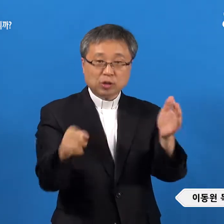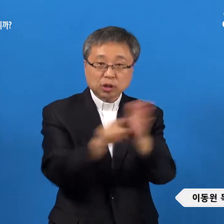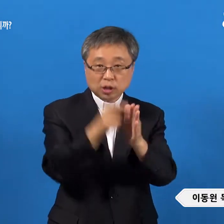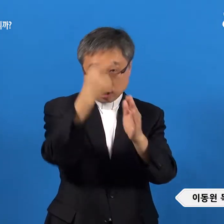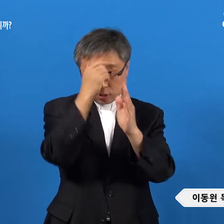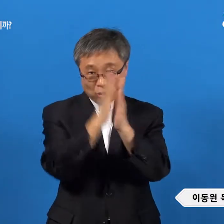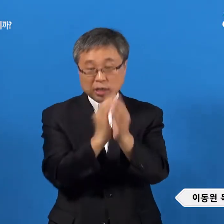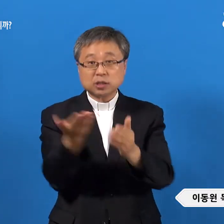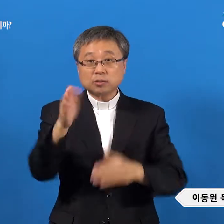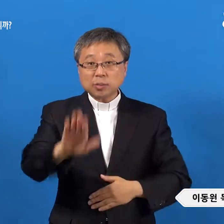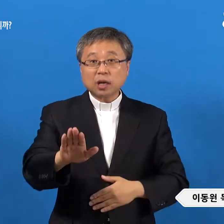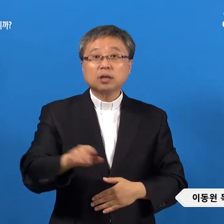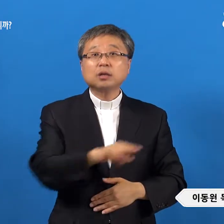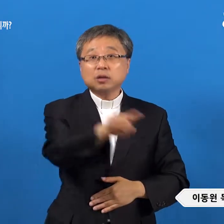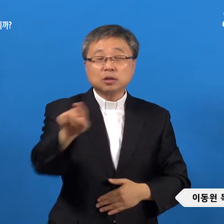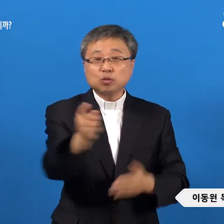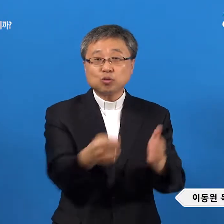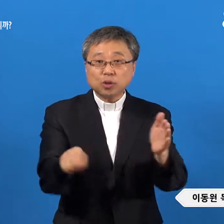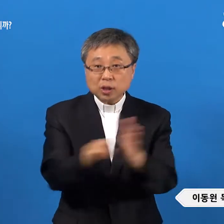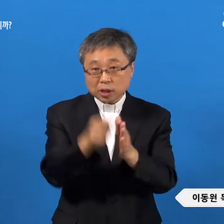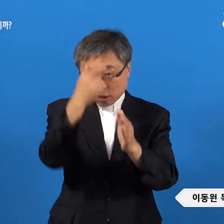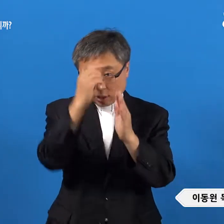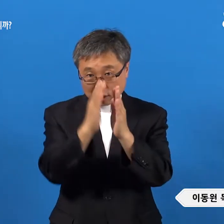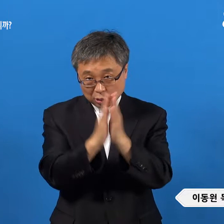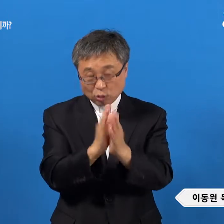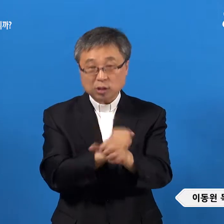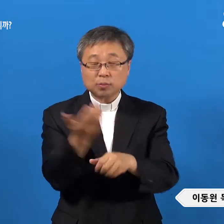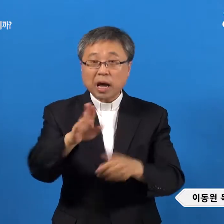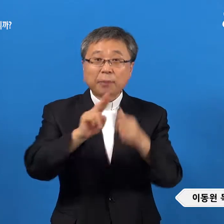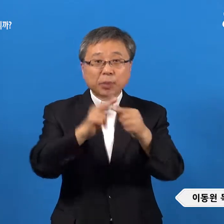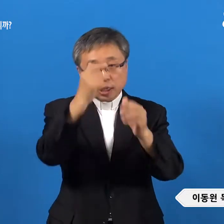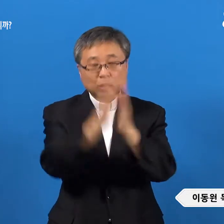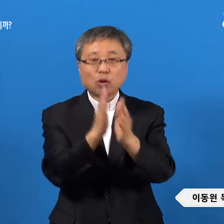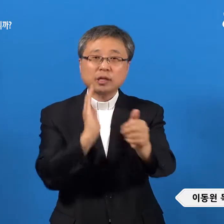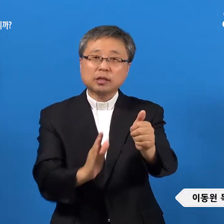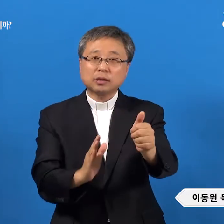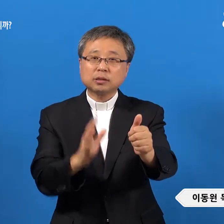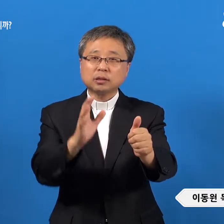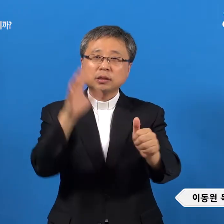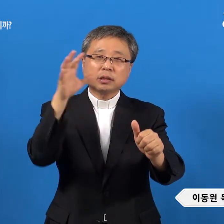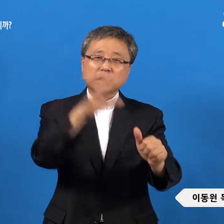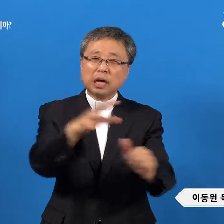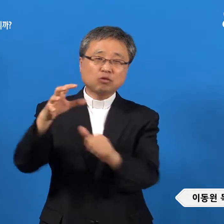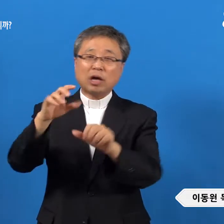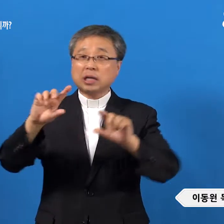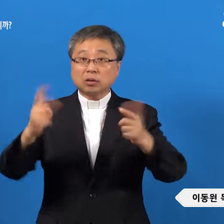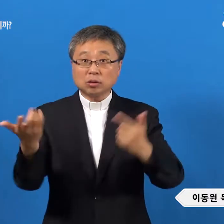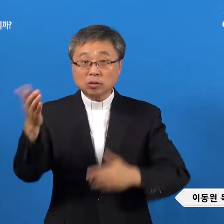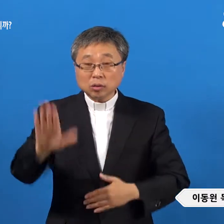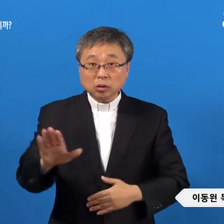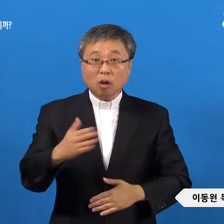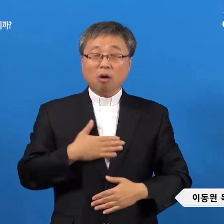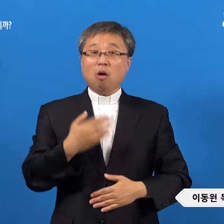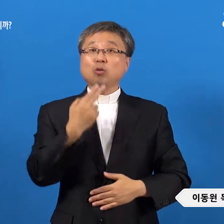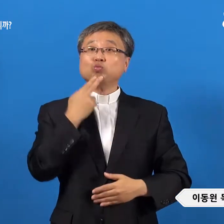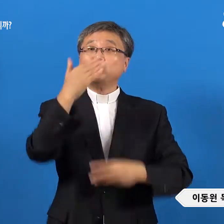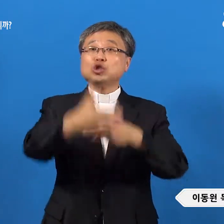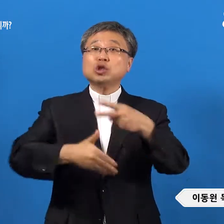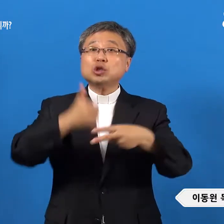했지만, 그를 위해 기도했지만 같이 기도하자는 강요를 하지 않았었습니다. 뜻밖의 무신론자 입에서 먼저 나온 소리가,